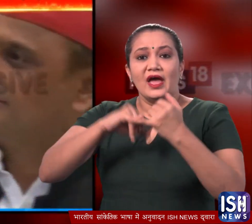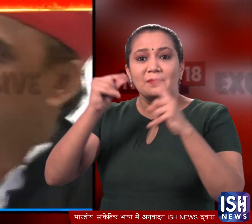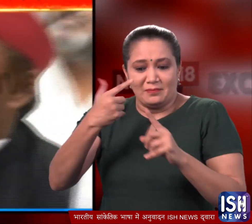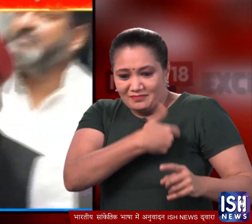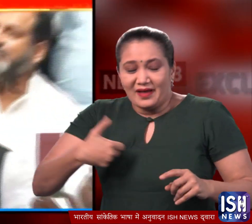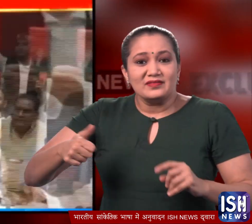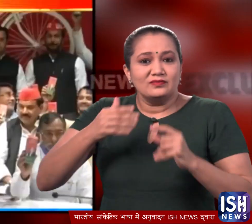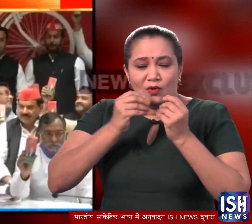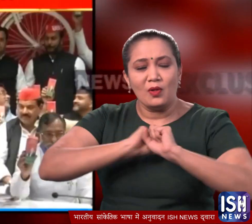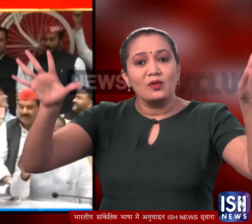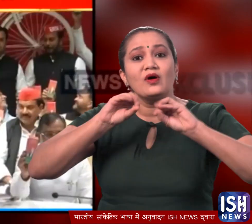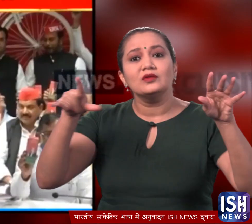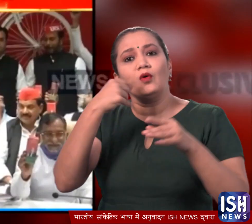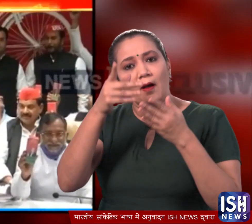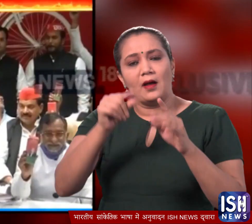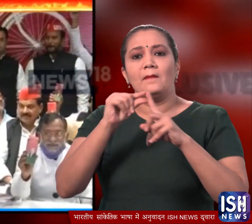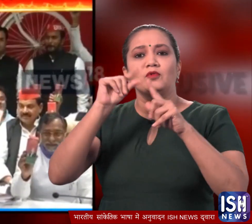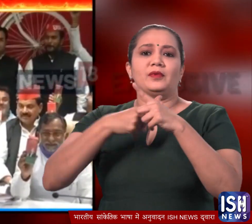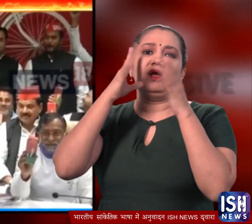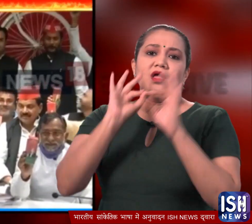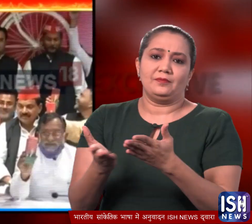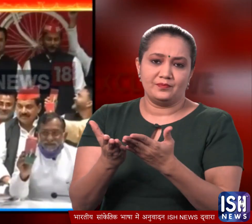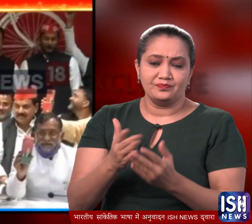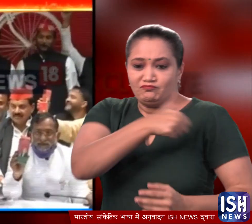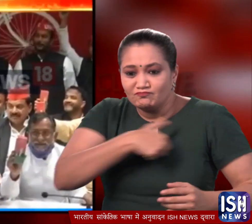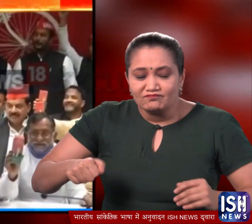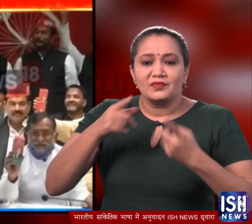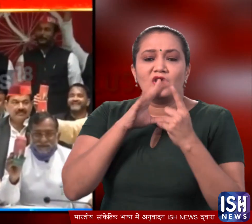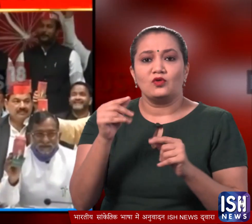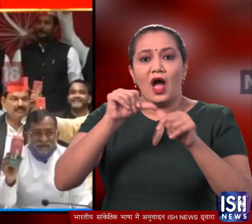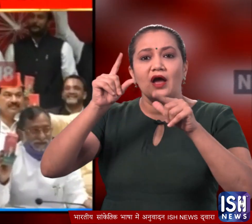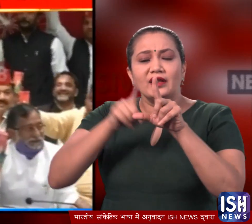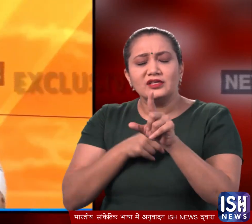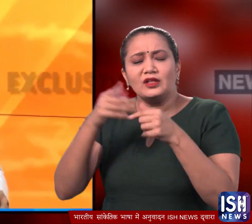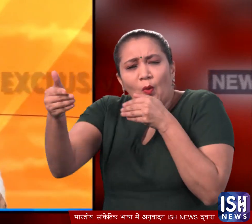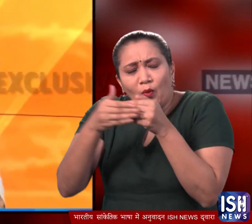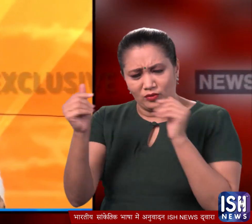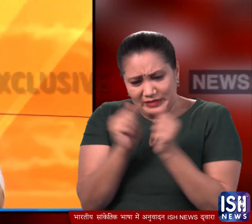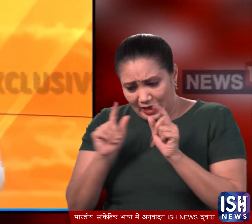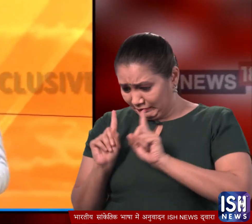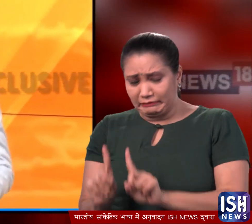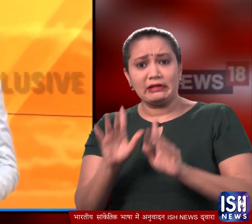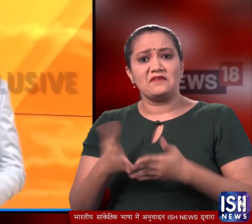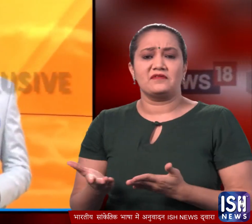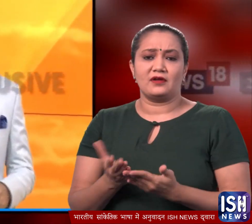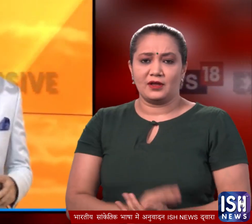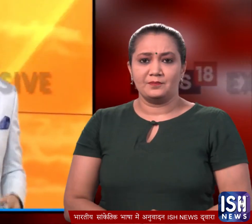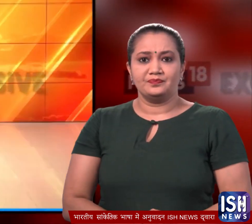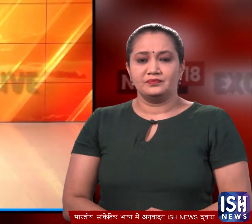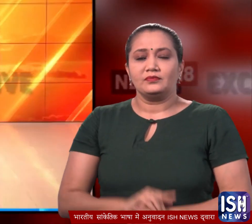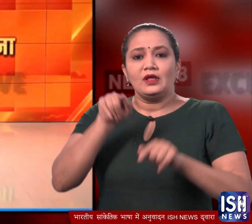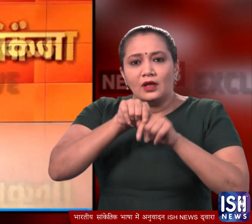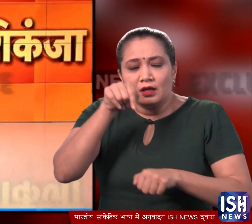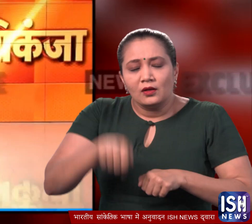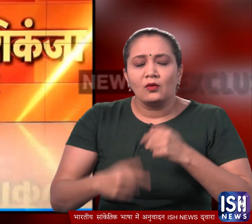यही पुष्पराज जैन हैं, जो इत्र की लॉन्चिंग के वक्त अखिलेश यादव के बिल्कुल साथ खड़े दिखे थे। इसीलिए इस मसले पर राज्य में सियासी हंगामा खड़ा